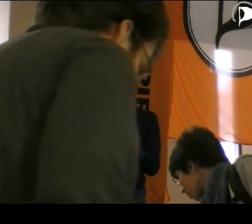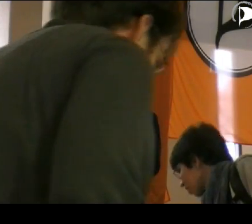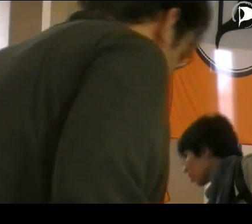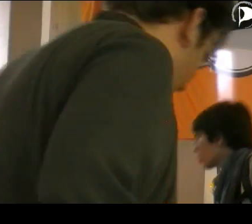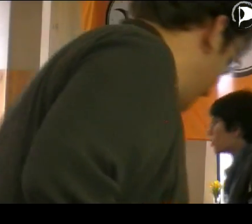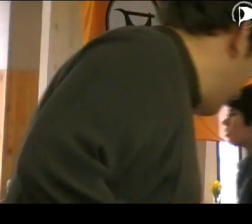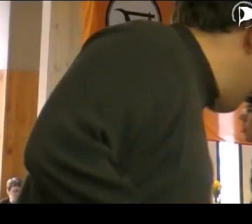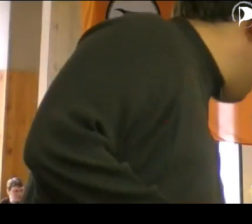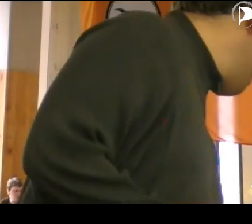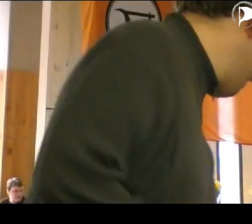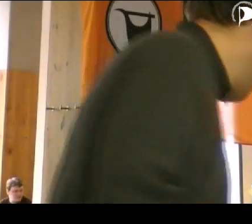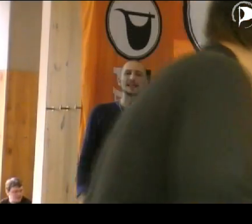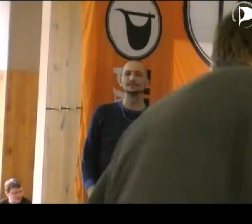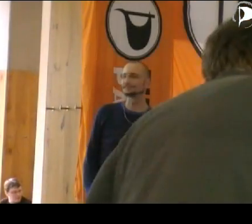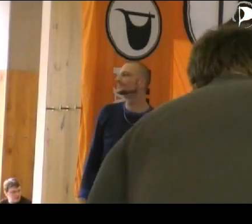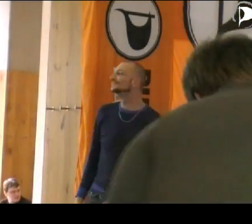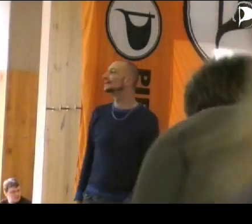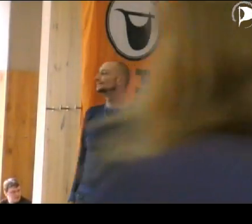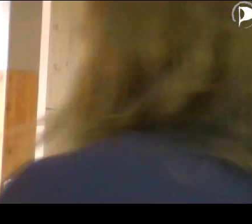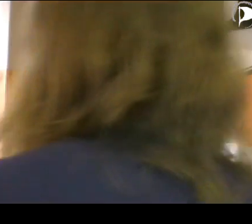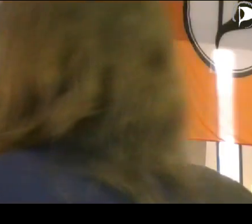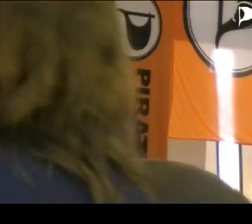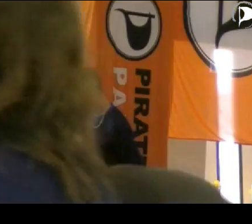kandidaten dafür finde auch die bühne